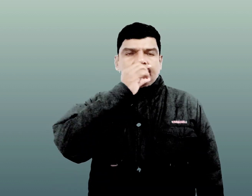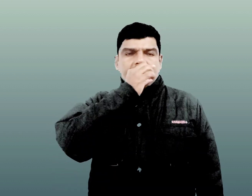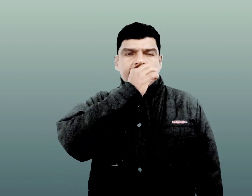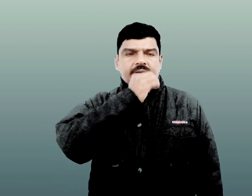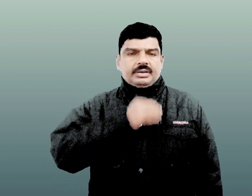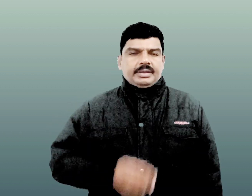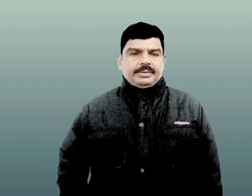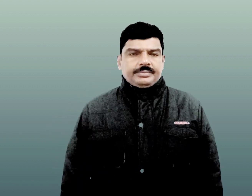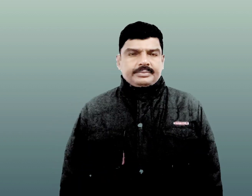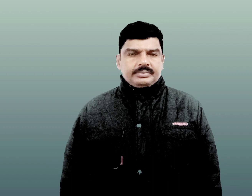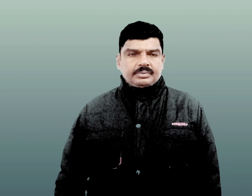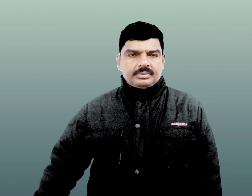बिस्मिल्लाहिर्रहमानिर्रहीम।